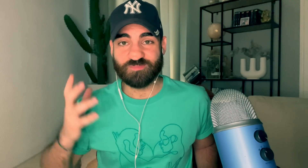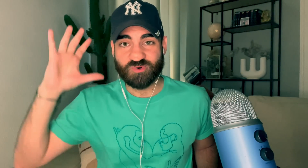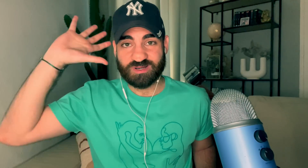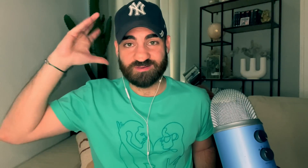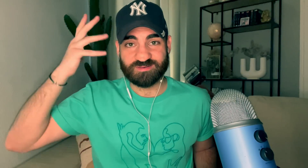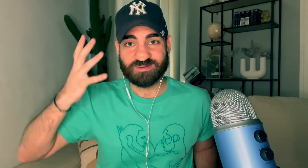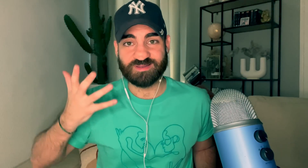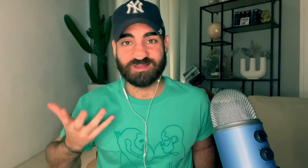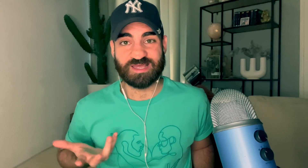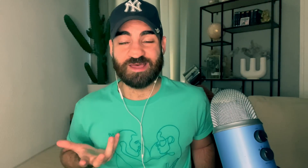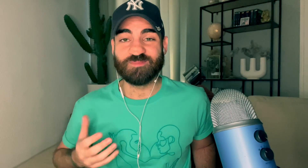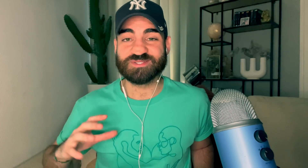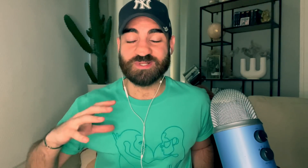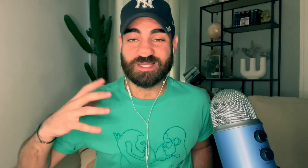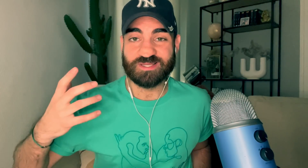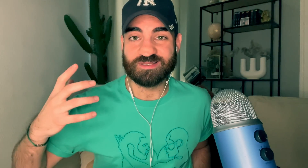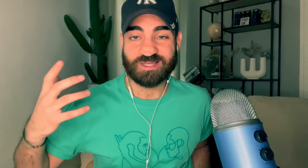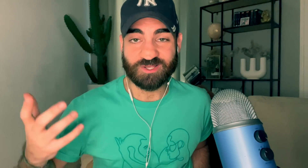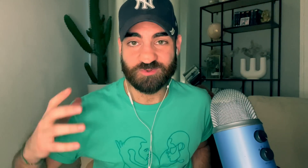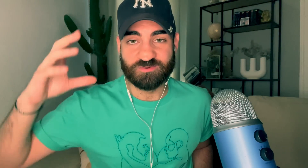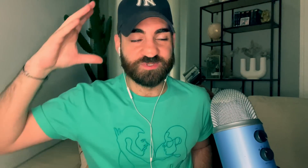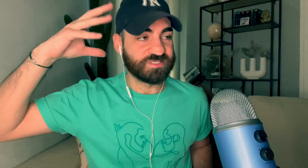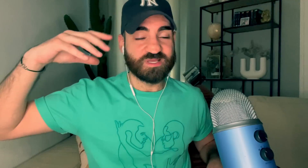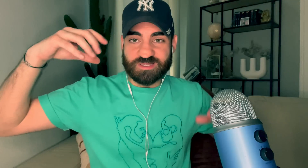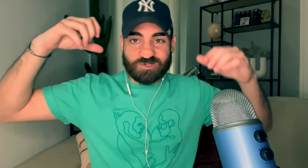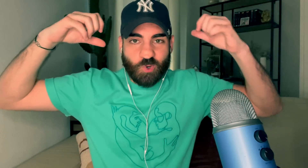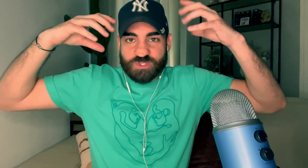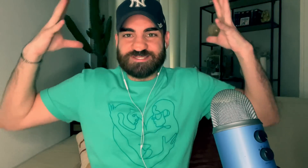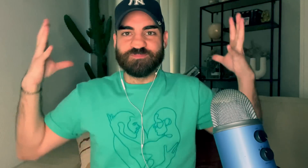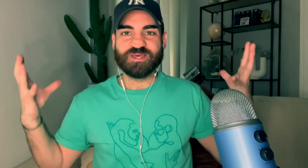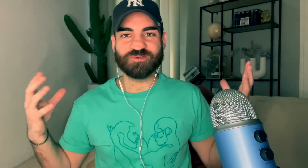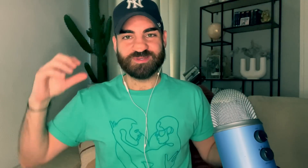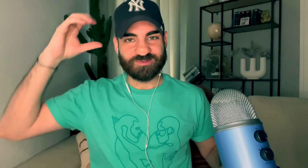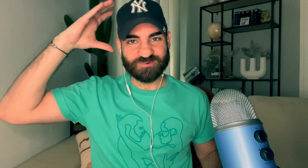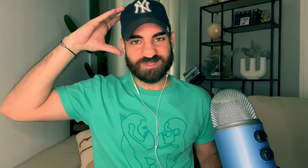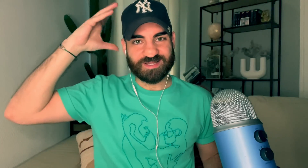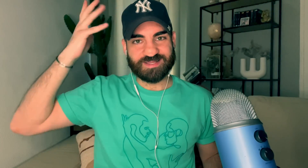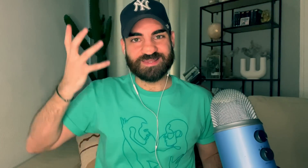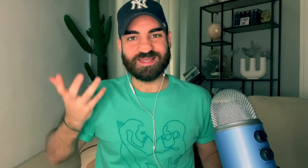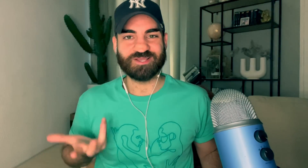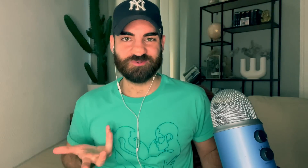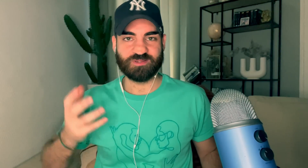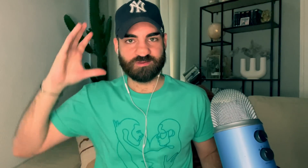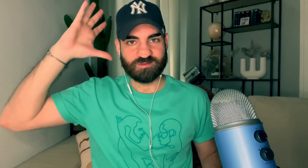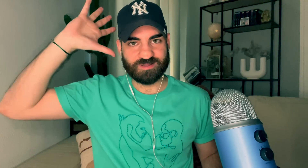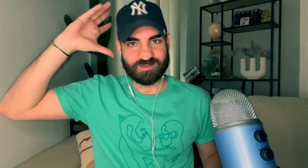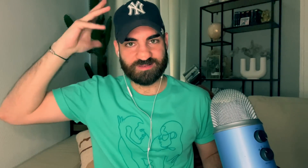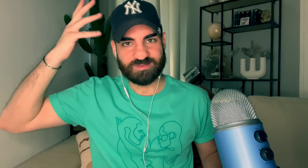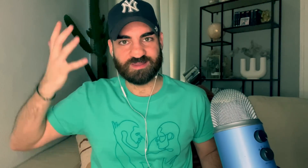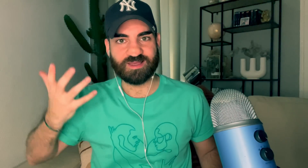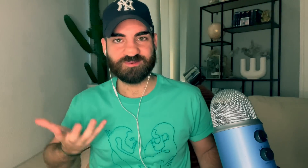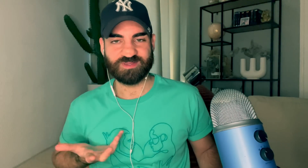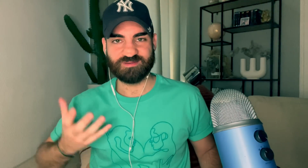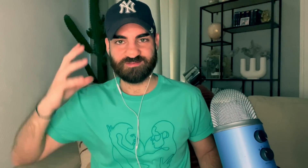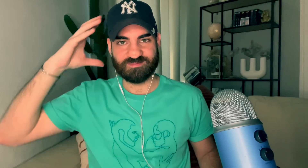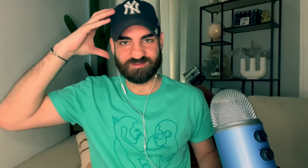boucles. Parce que les drag queens utilisent des grosses perruques. Donc, drag queen. Drag queen.